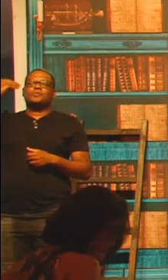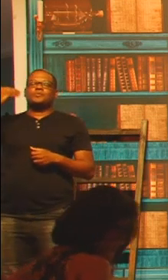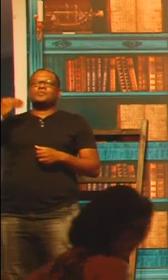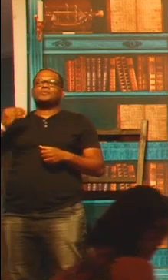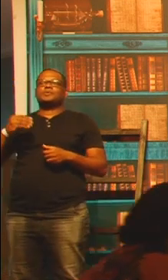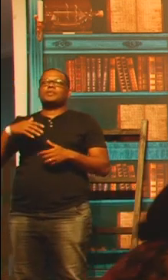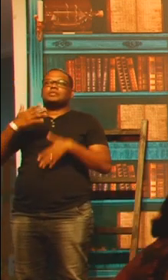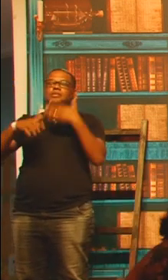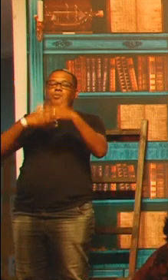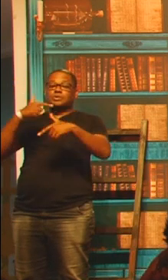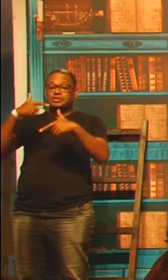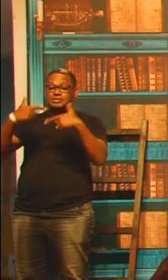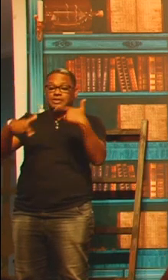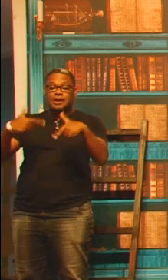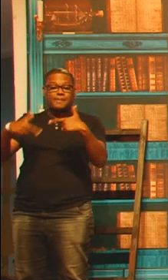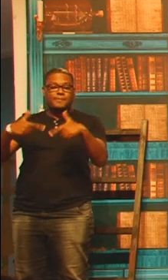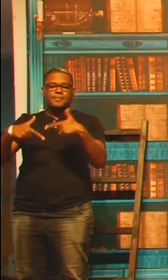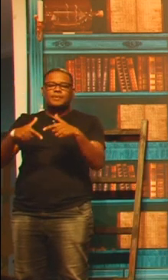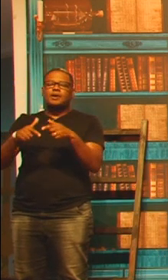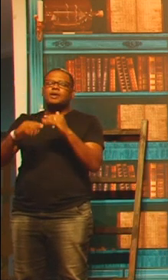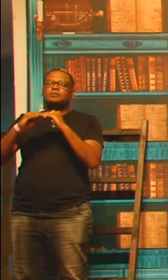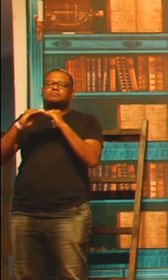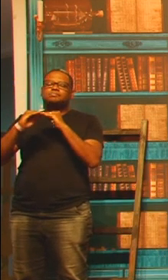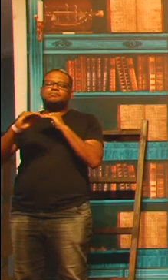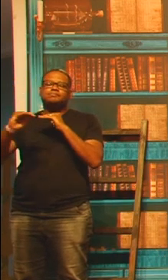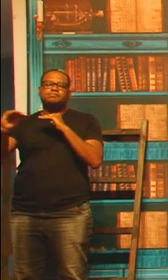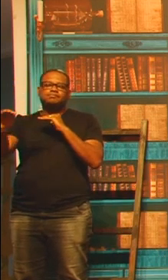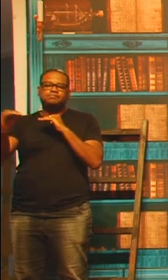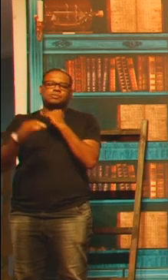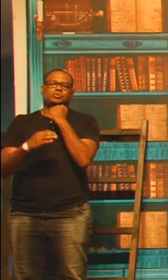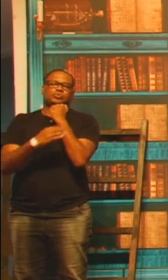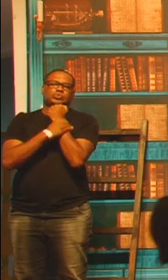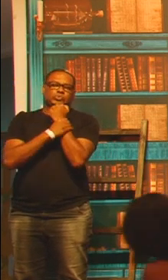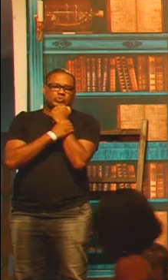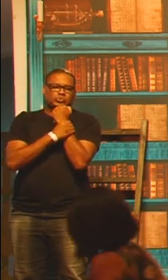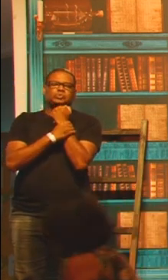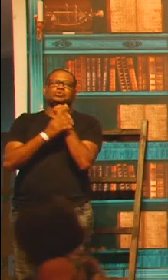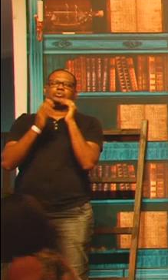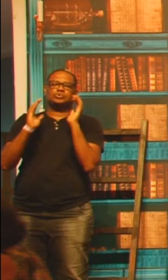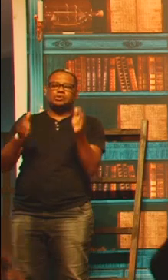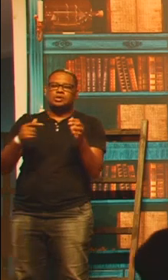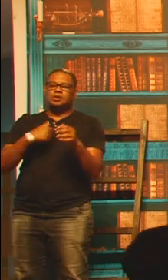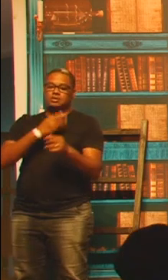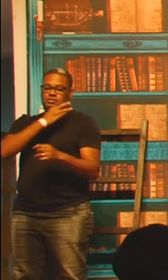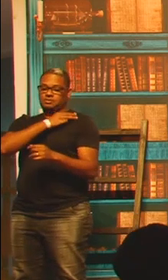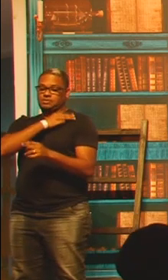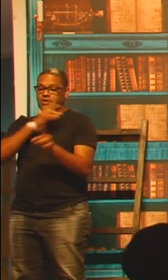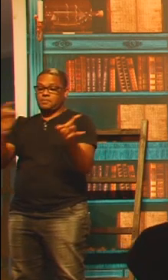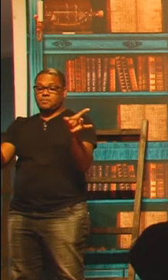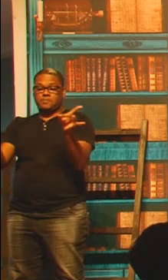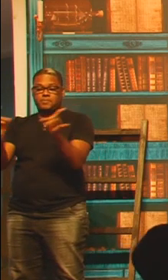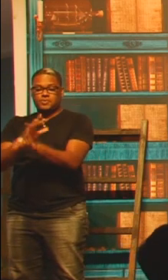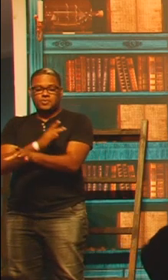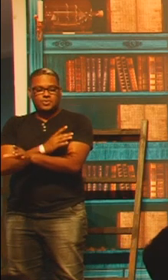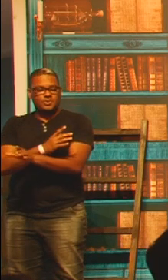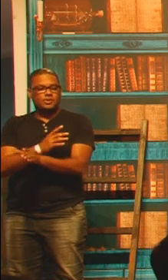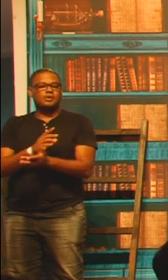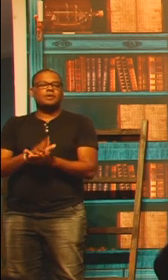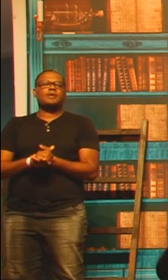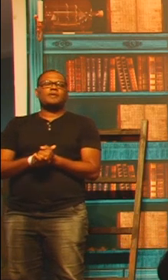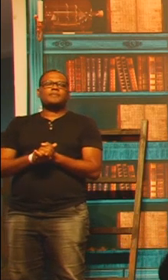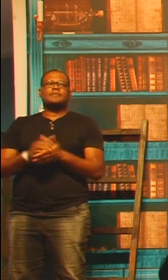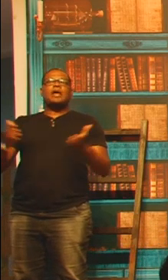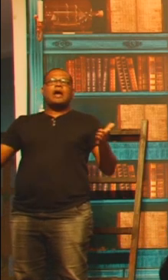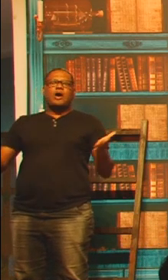um emprego estável, quando eu já tinha concluído os estudos, né? Aí eu